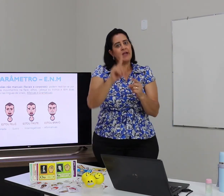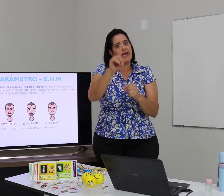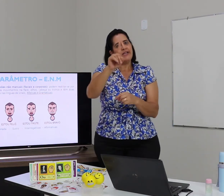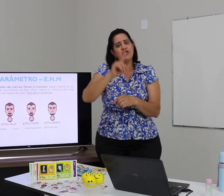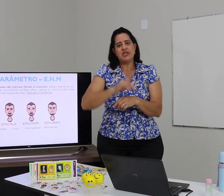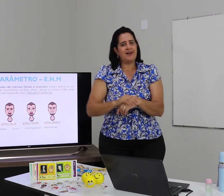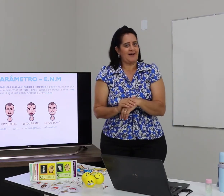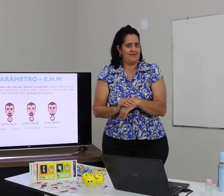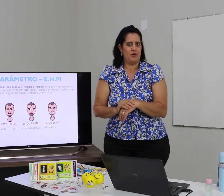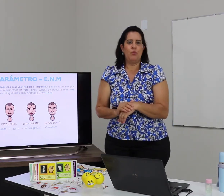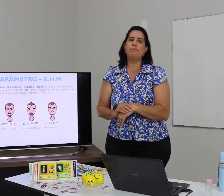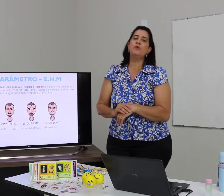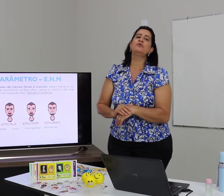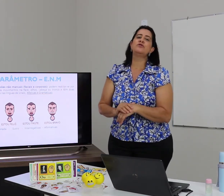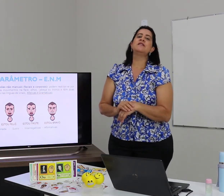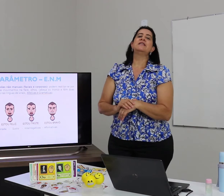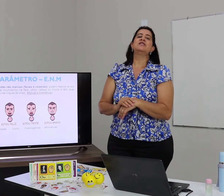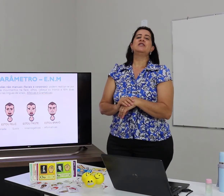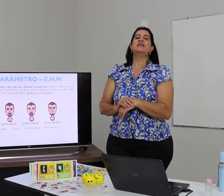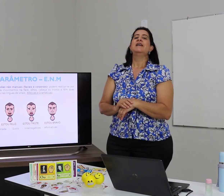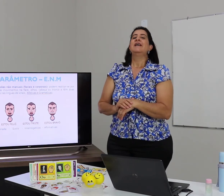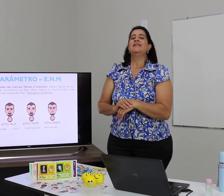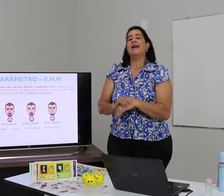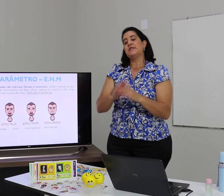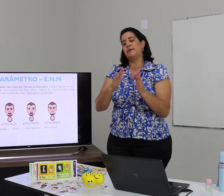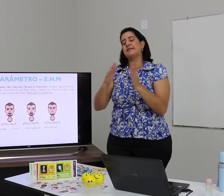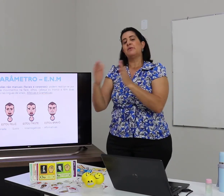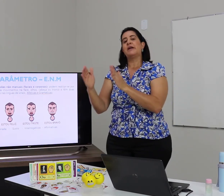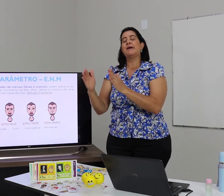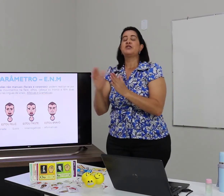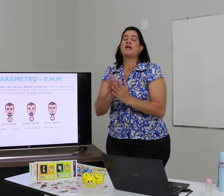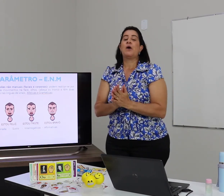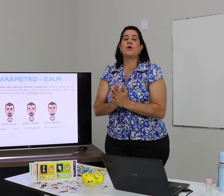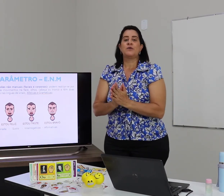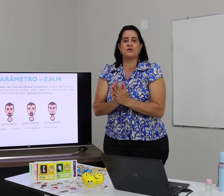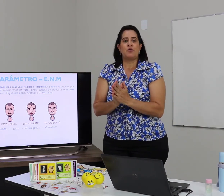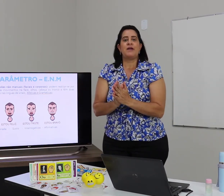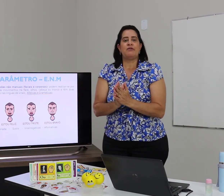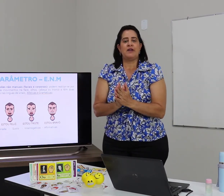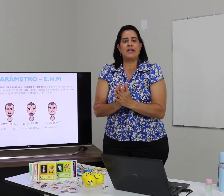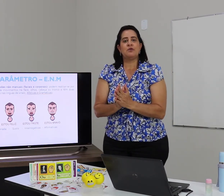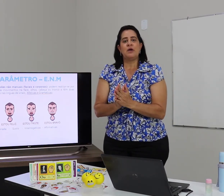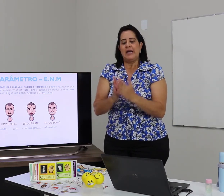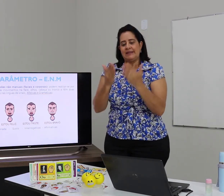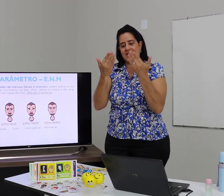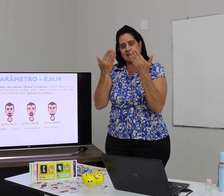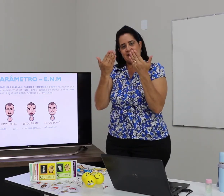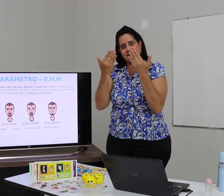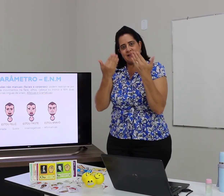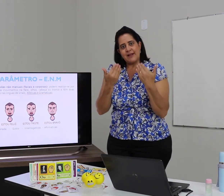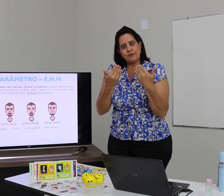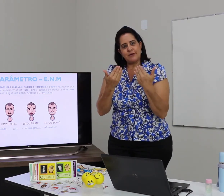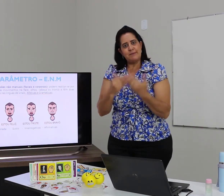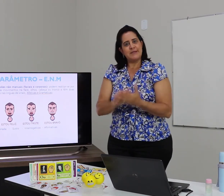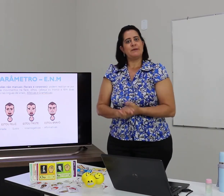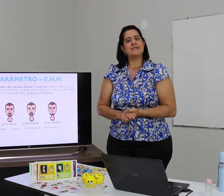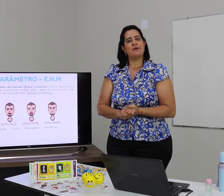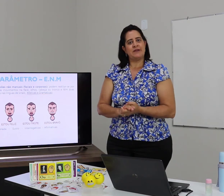ela indica o ponto da expressão gramatical que eu estou me referindo, tem que estar dentro da minha expressão